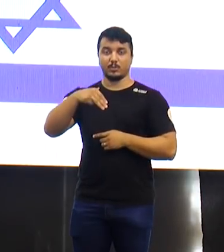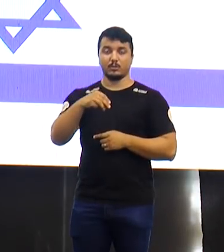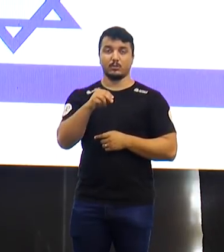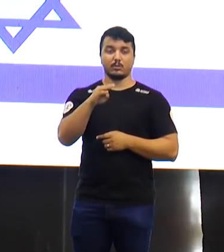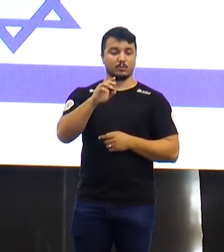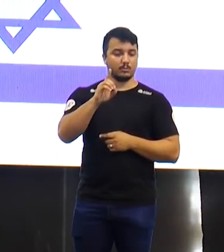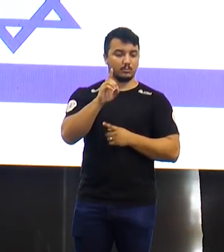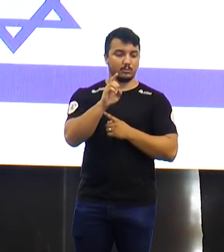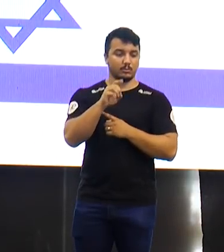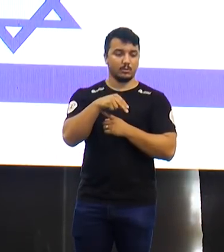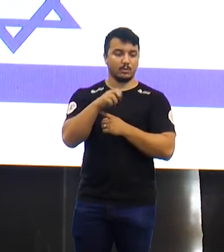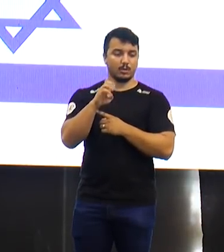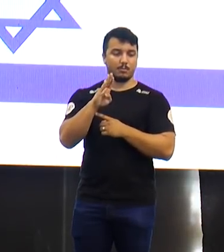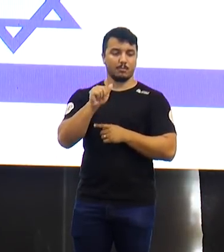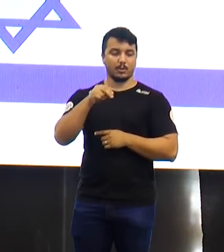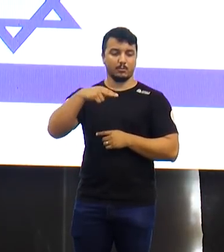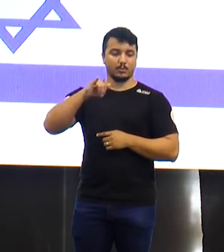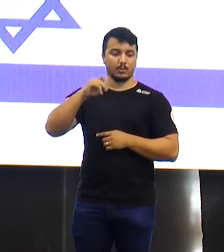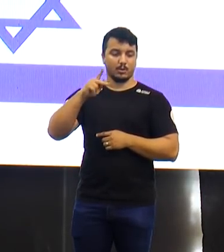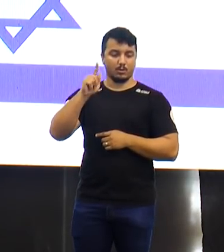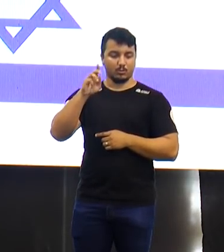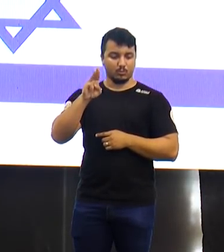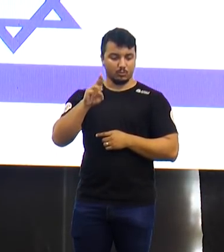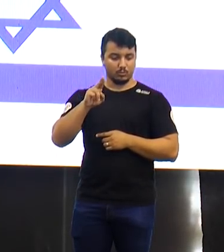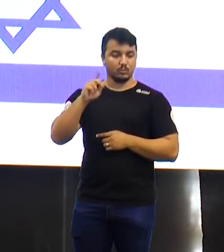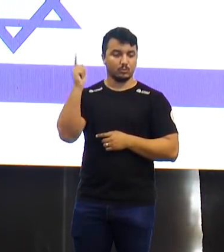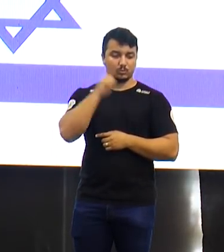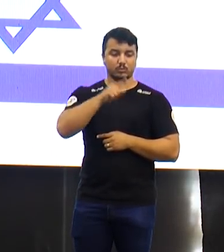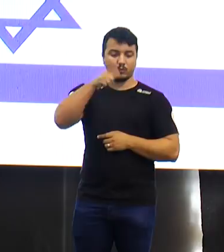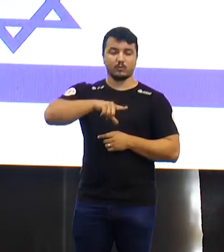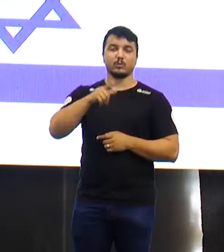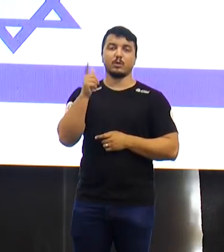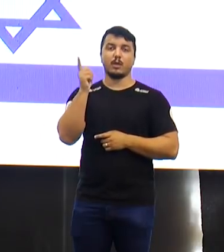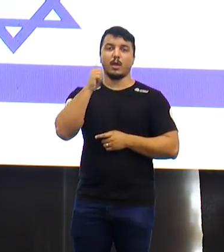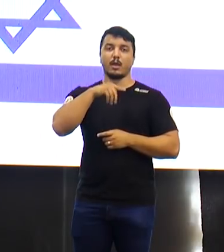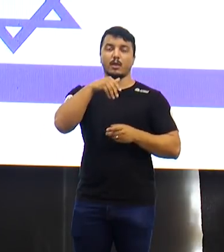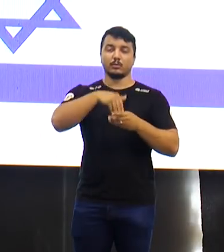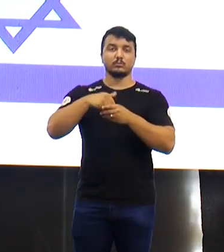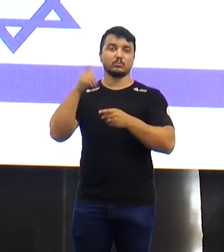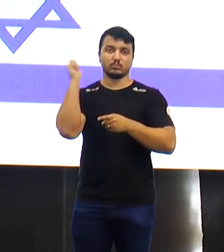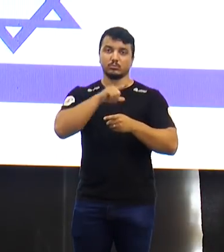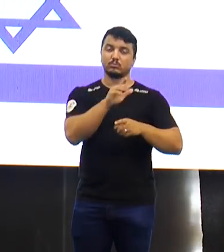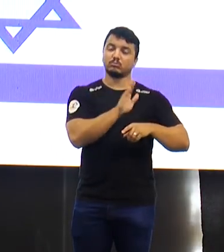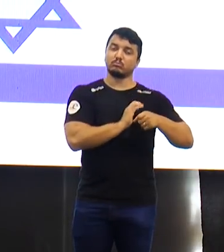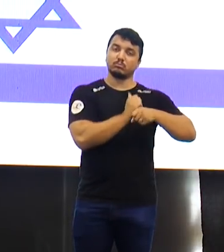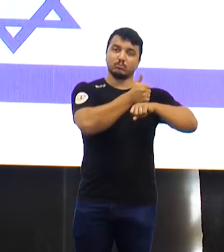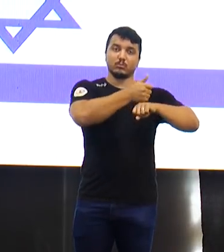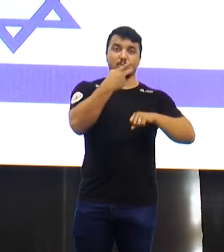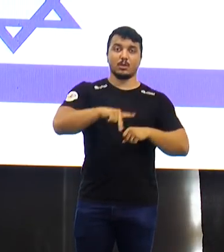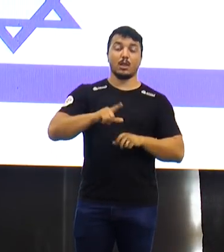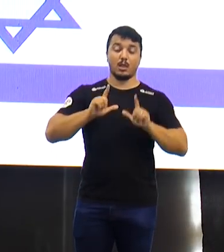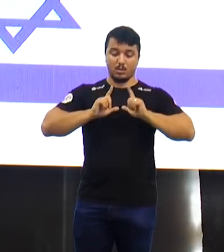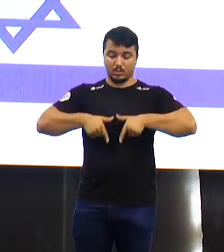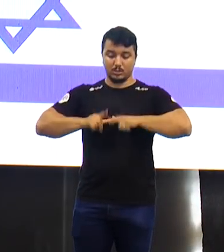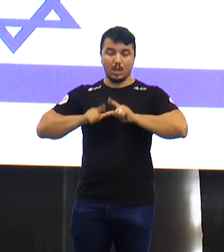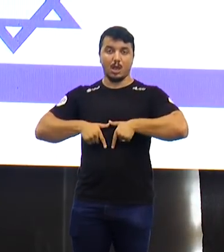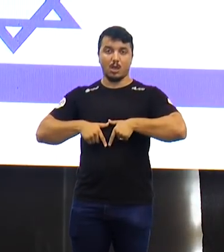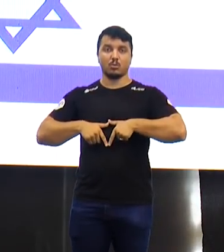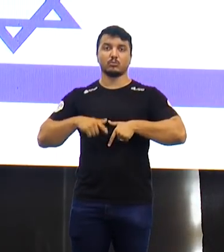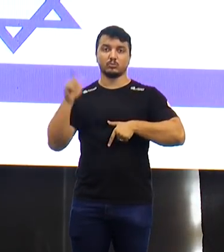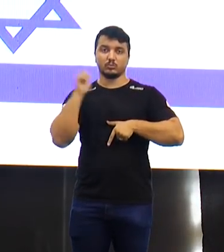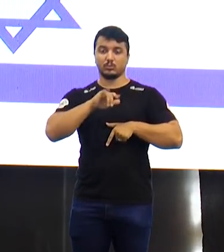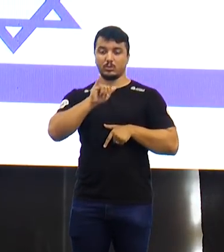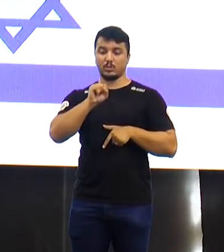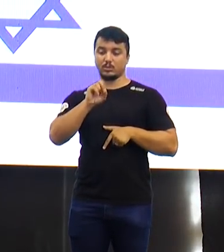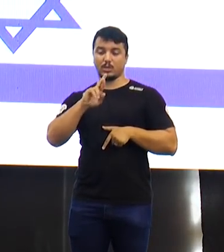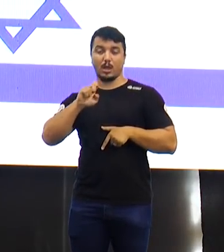Benjamin Netanyahu acaba de ser reeleito na região de Israel, o premier foi